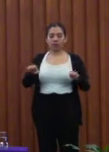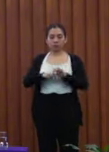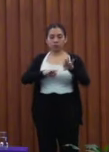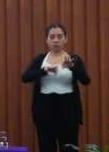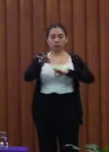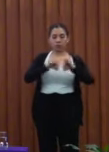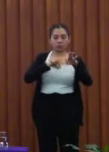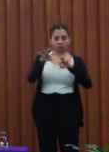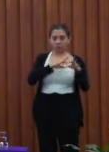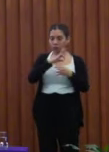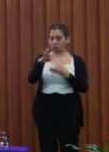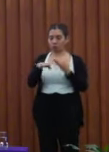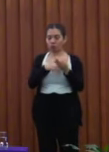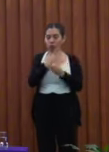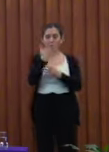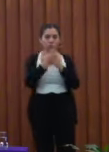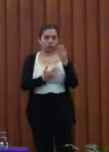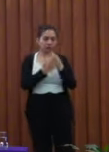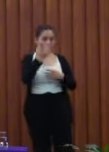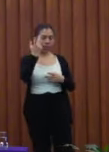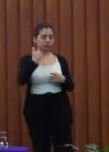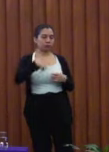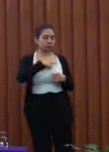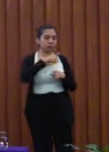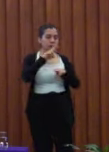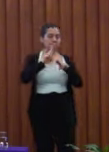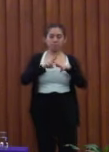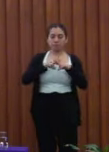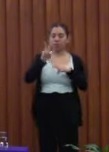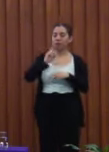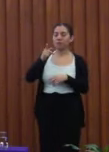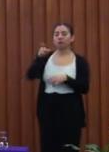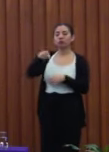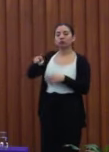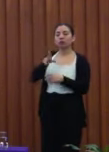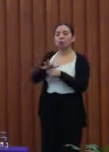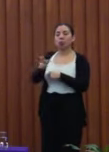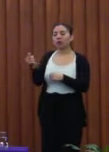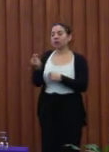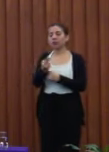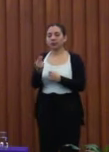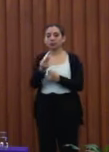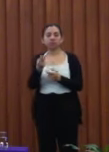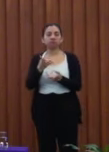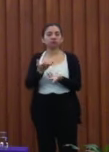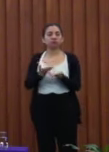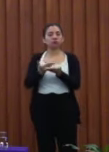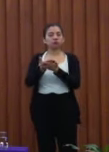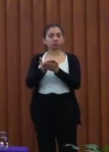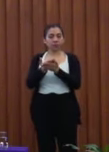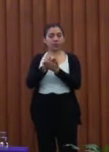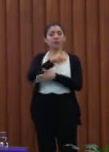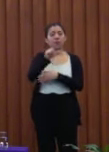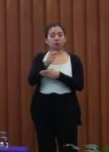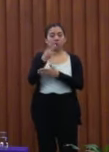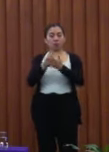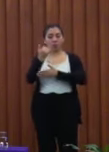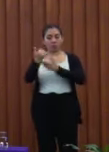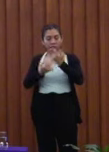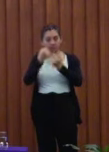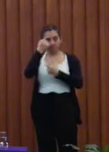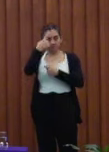en un Excel. Nosotros nos sentamos con ellos, vimos cuáles eran sus necesidades, sus debilidades, y a partir de ahí propusimos un proyecto para